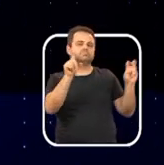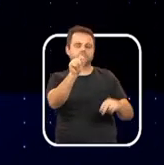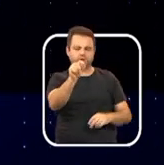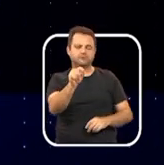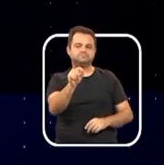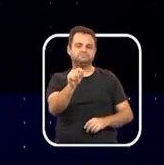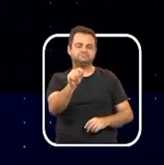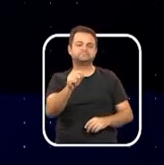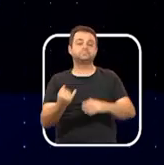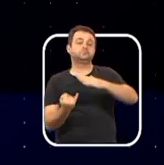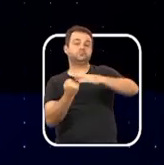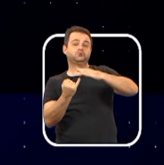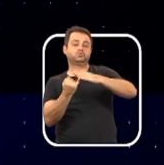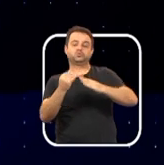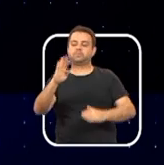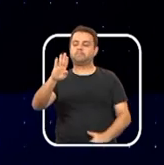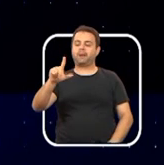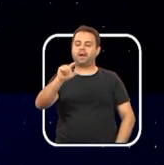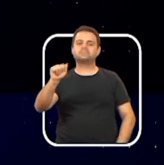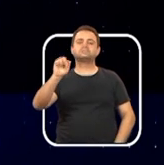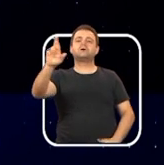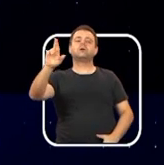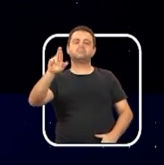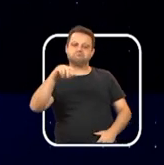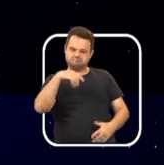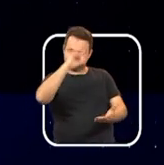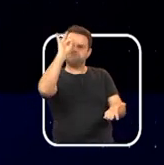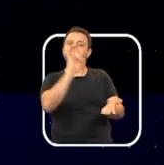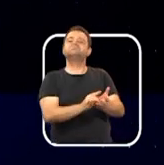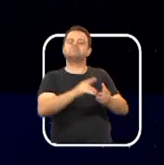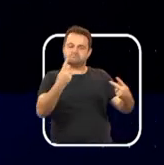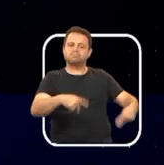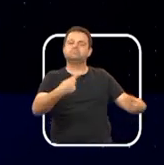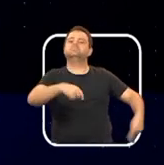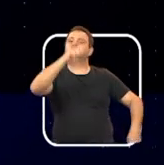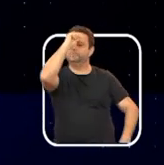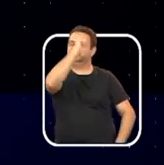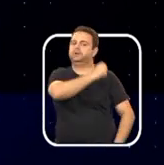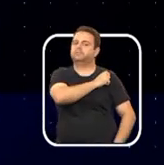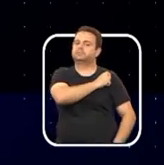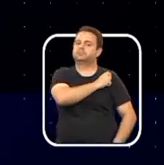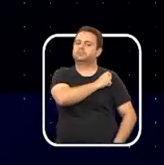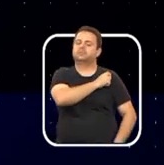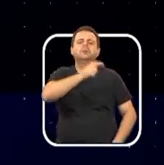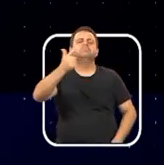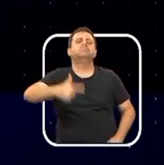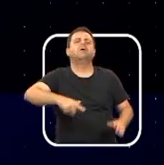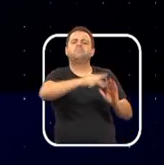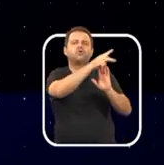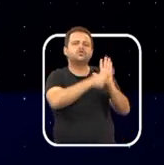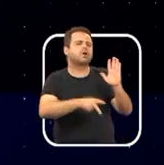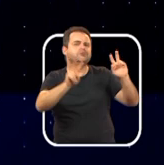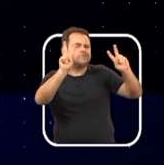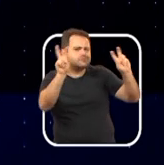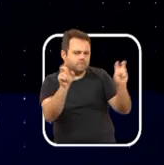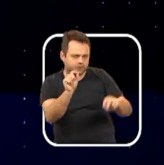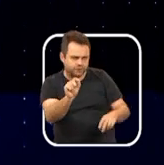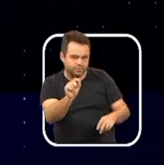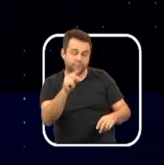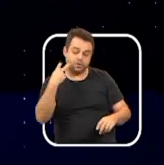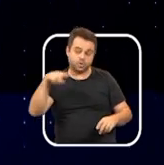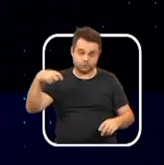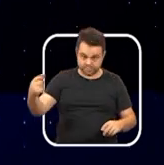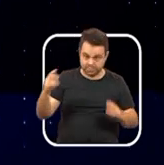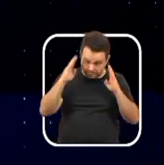pública o Instituto Blazar. Já em segunda discussão, foi aprovado o projeto de Paulo Paulera,